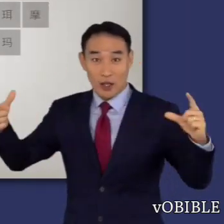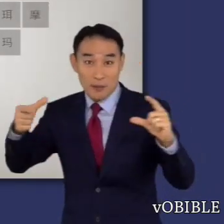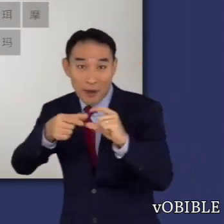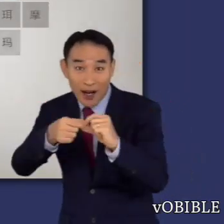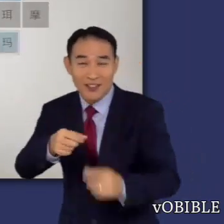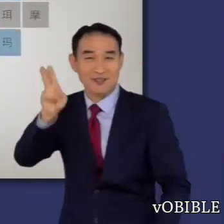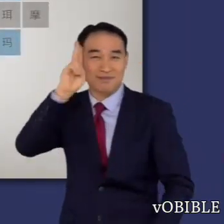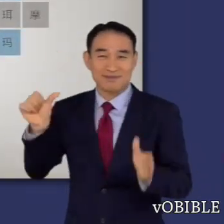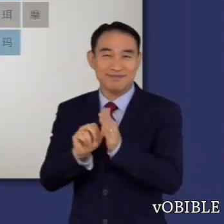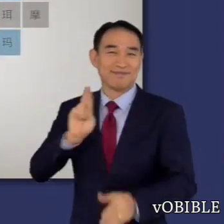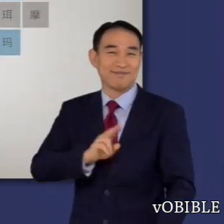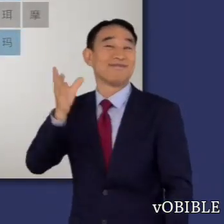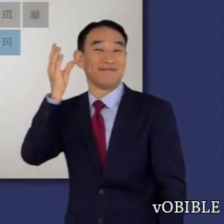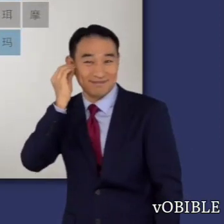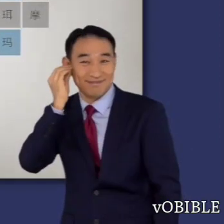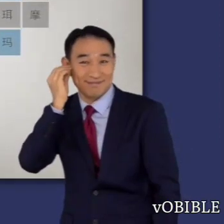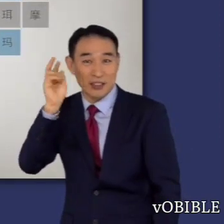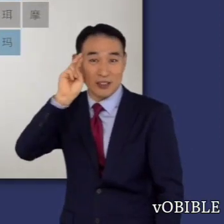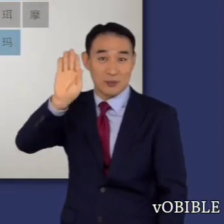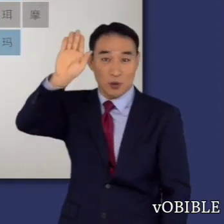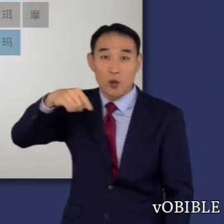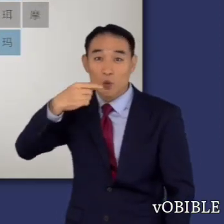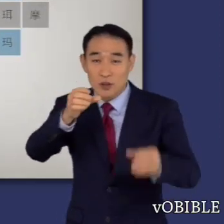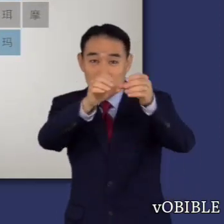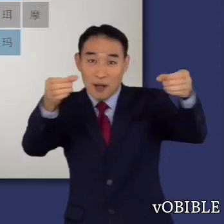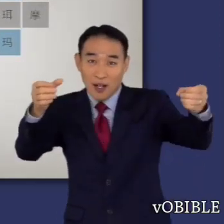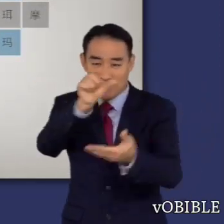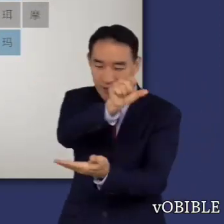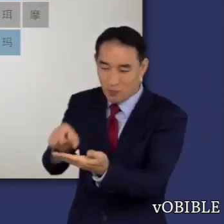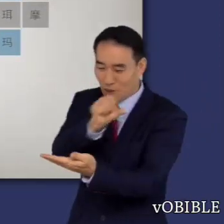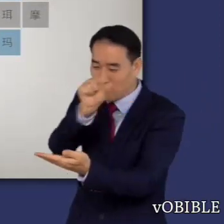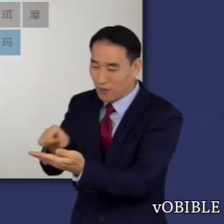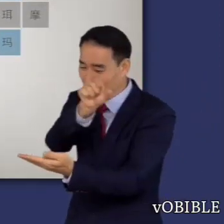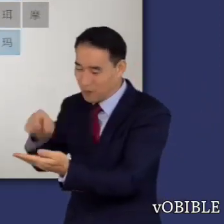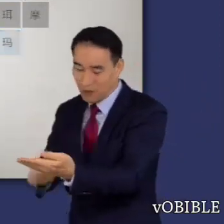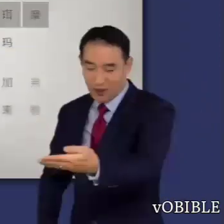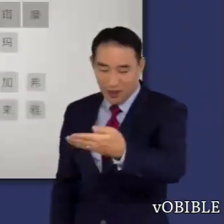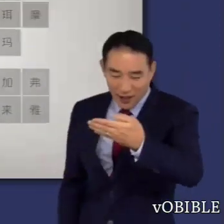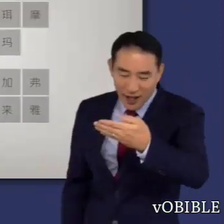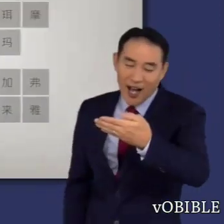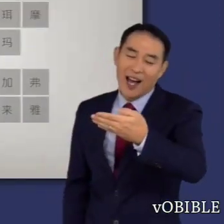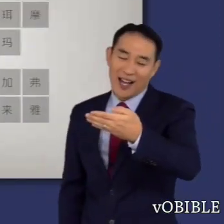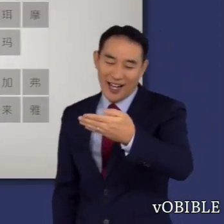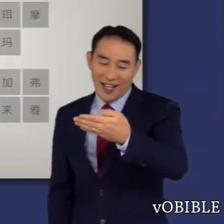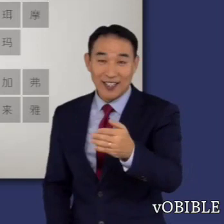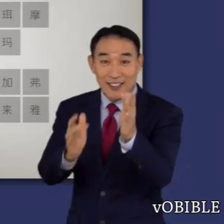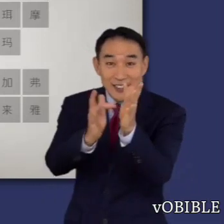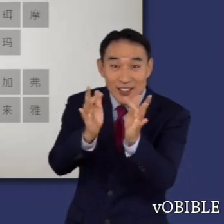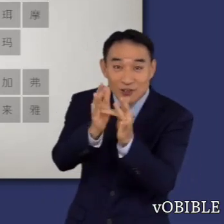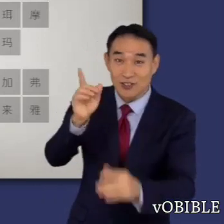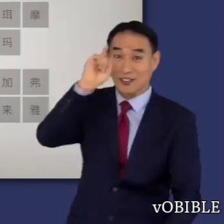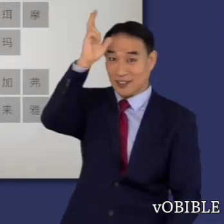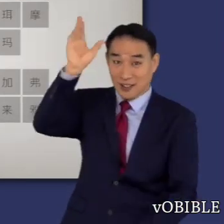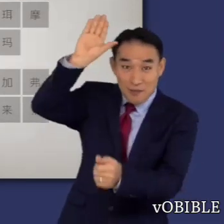或间接地引用了希伯来语经卷，难怪马太福音被称为希伯来语圣经和希腊语圣经